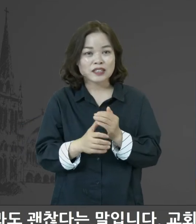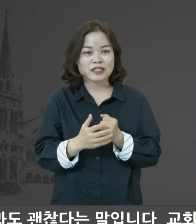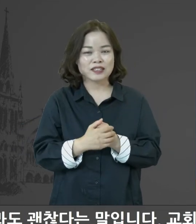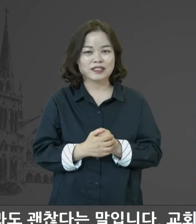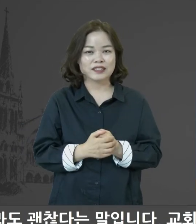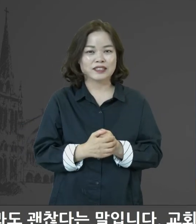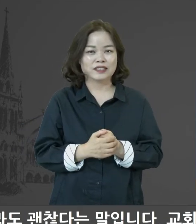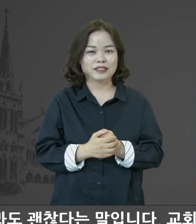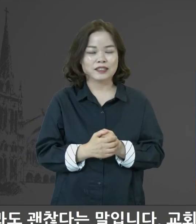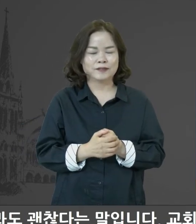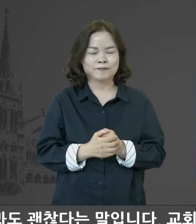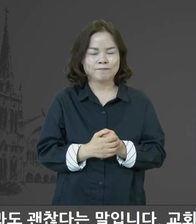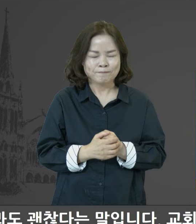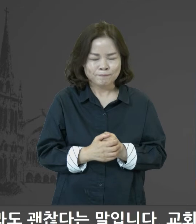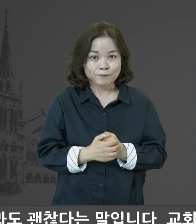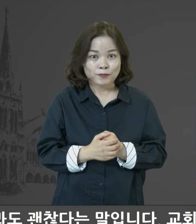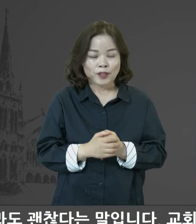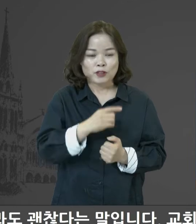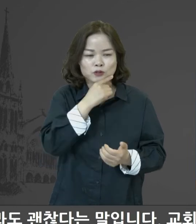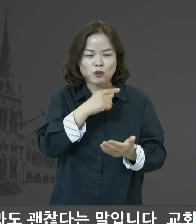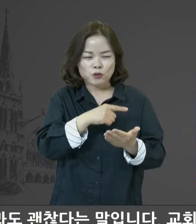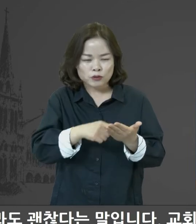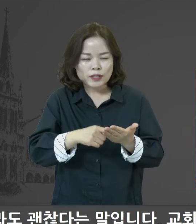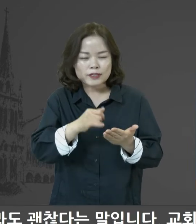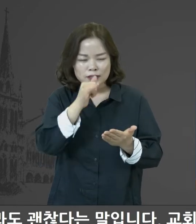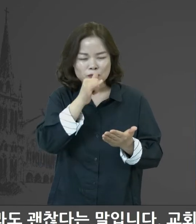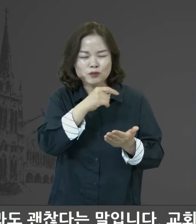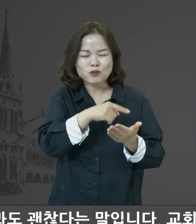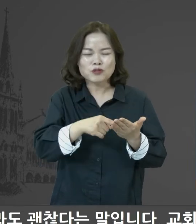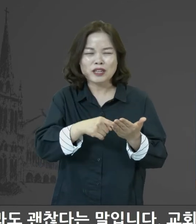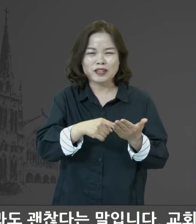딱 감고 손해 보십시오.